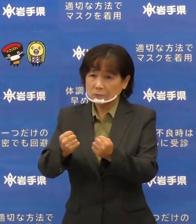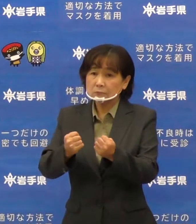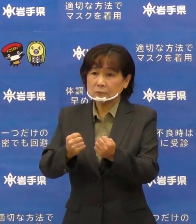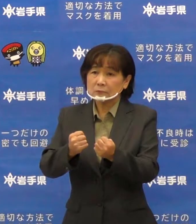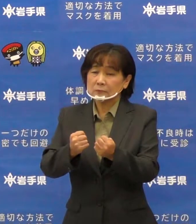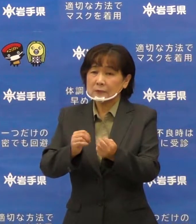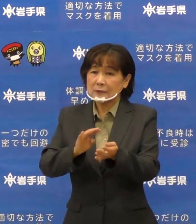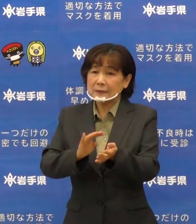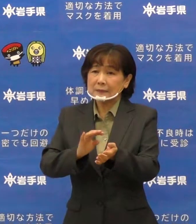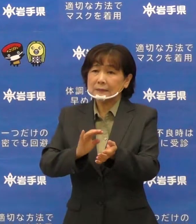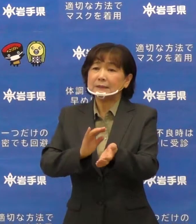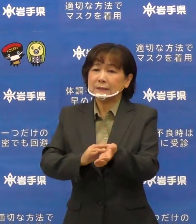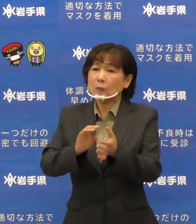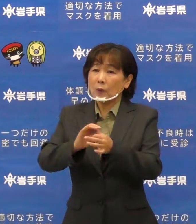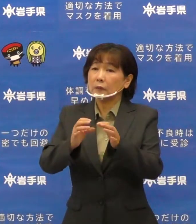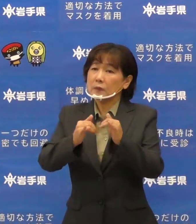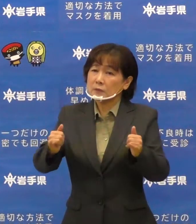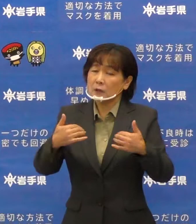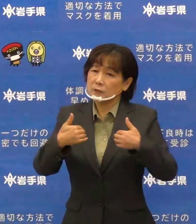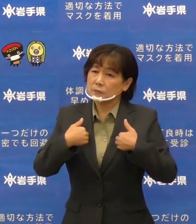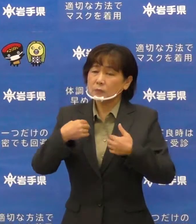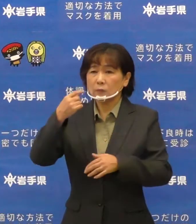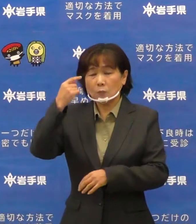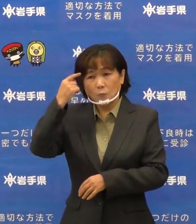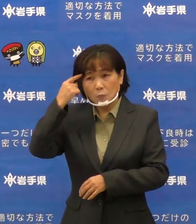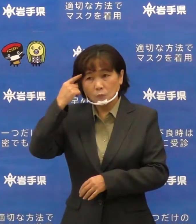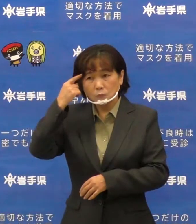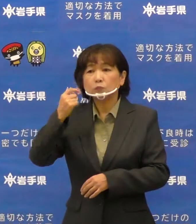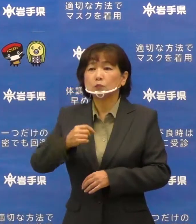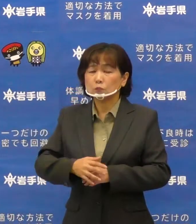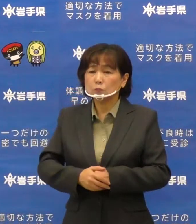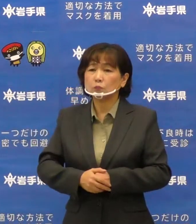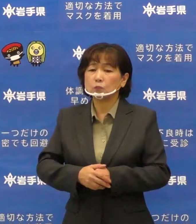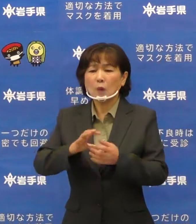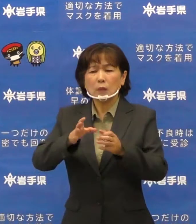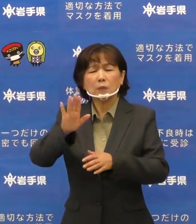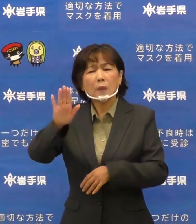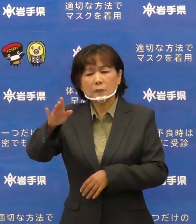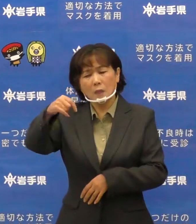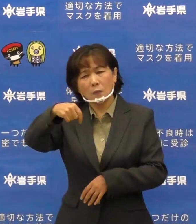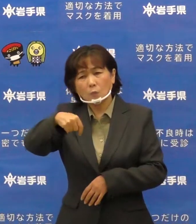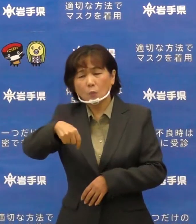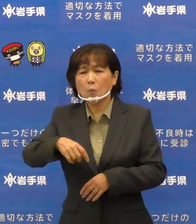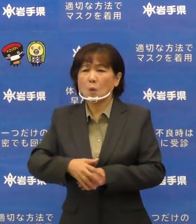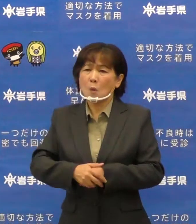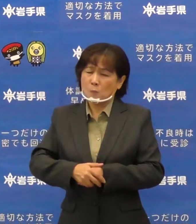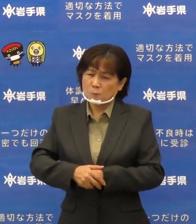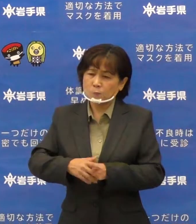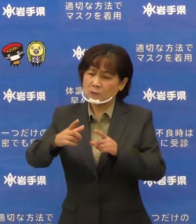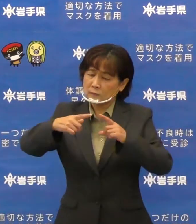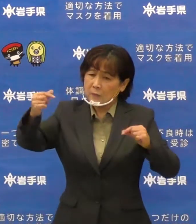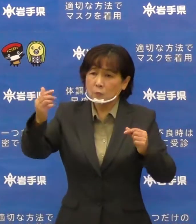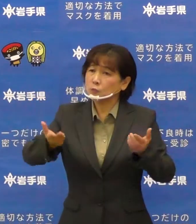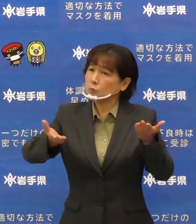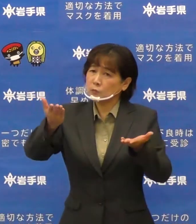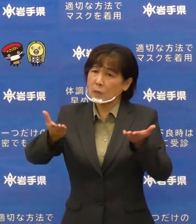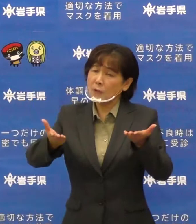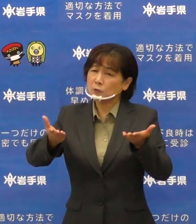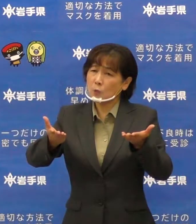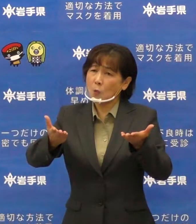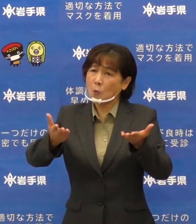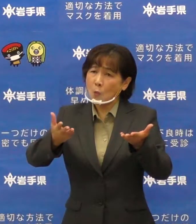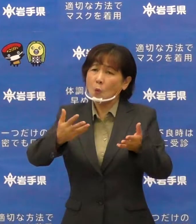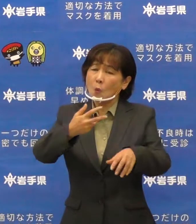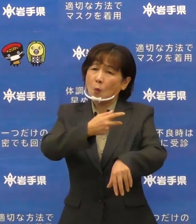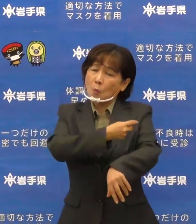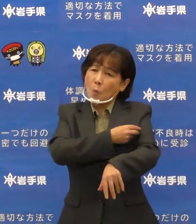64歳接種率は全国でも低い方ですし、この接種体制を、維持していったりですとか、まあ、